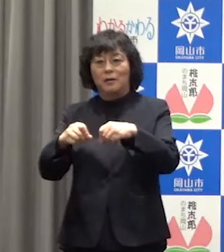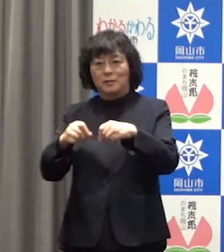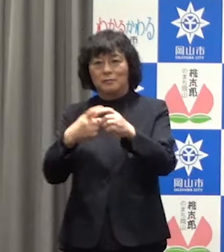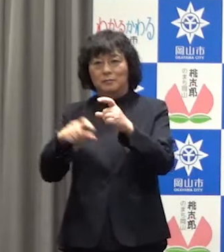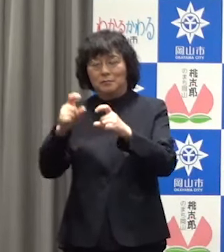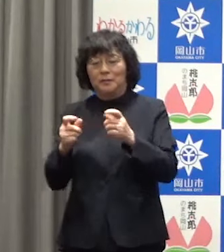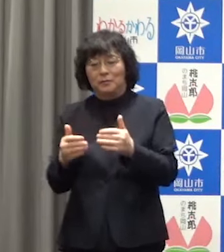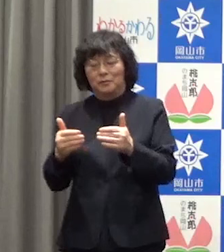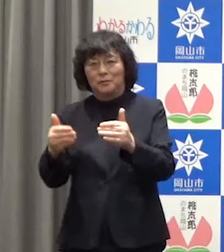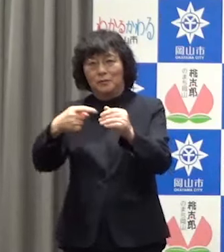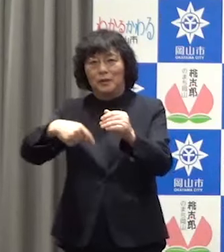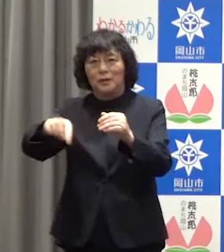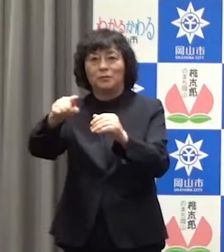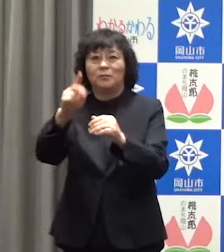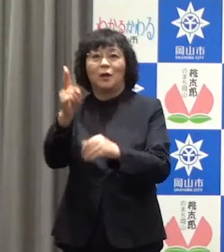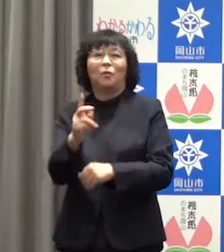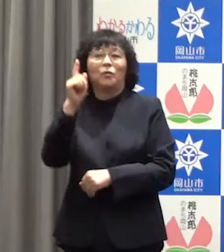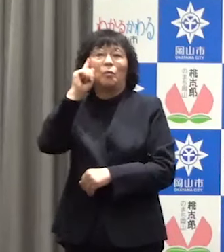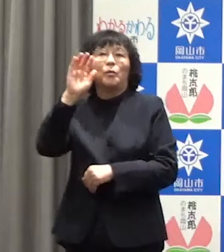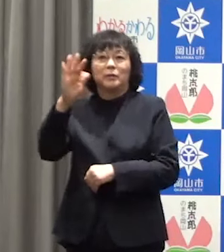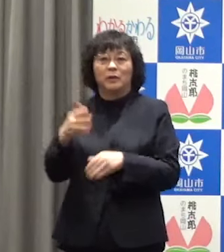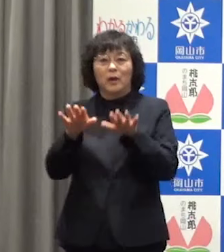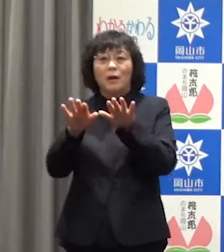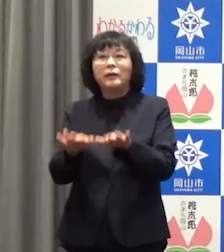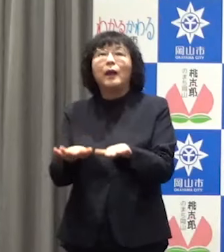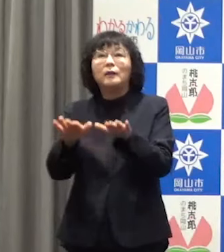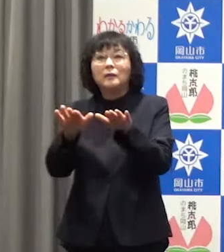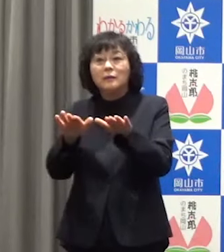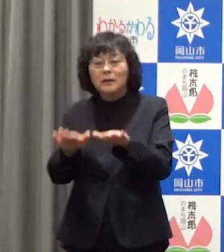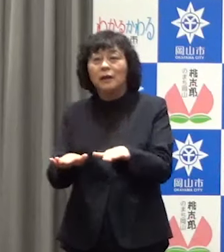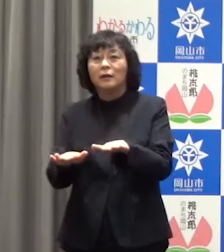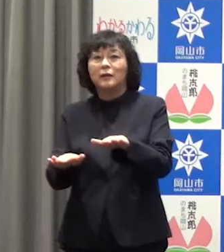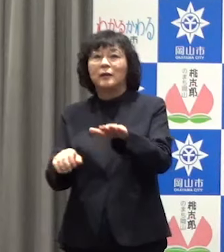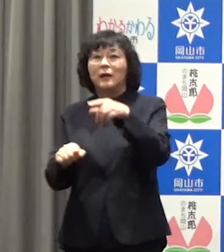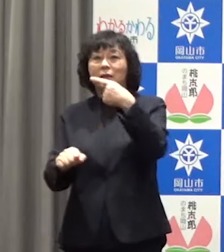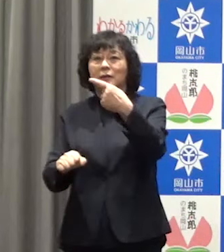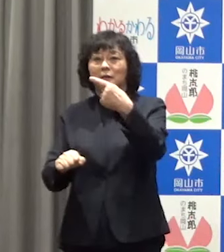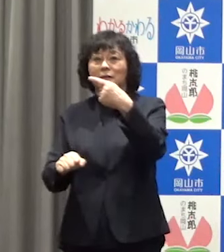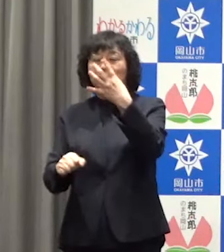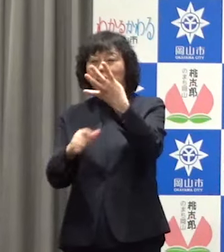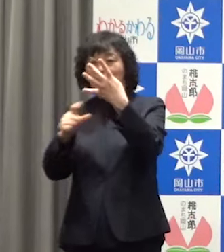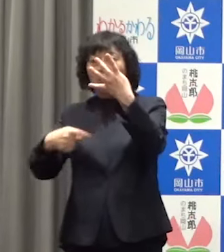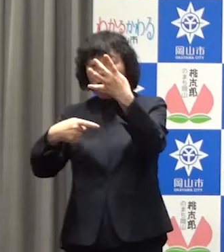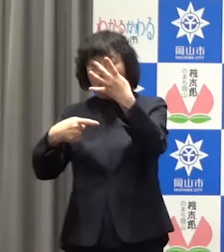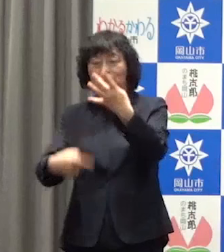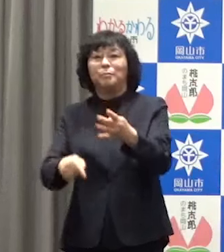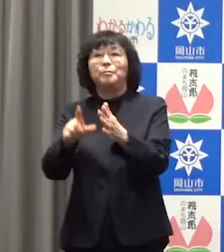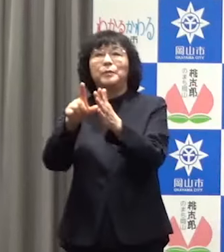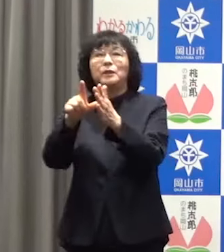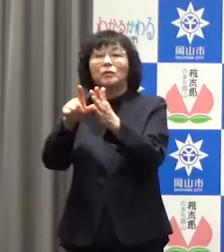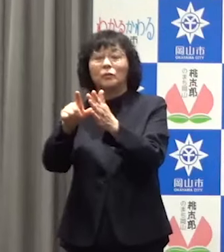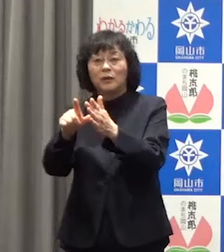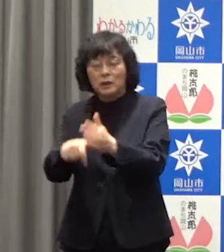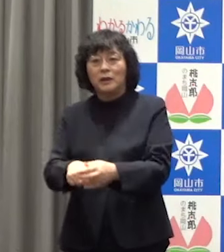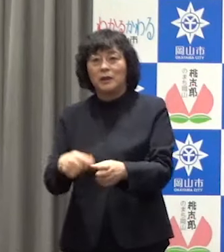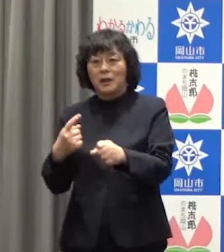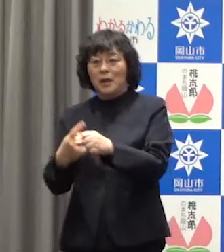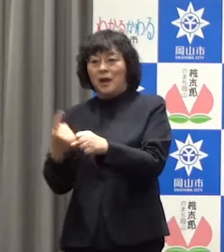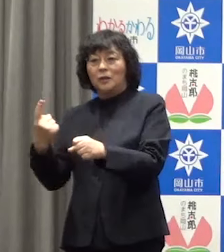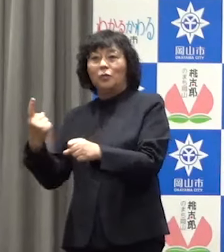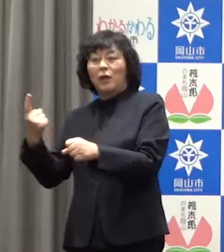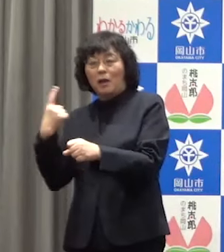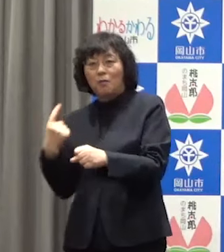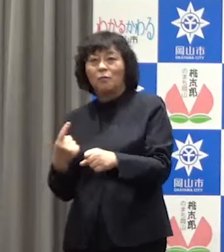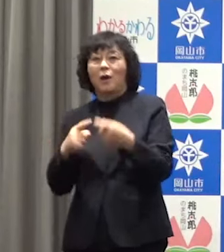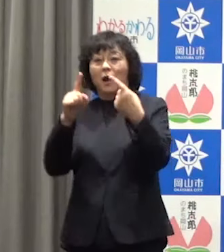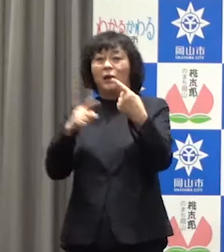ですけれども、現時点で、まあ、今週4月1日時点で待機児童っていうのは、まあ、昨年は1人でしたが、ま